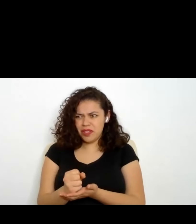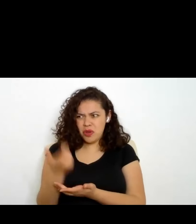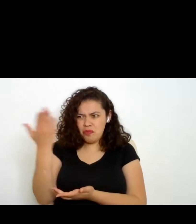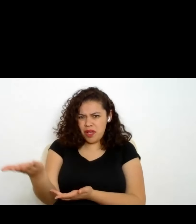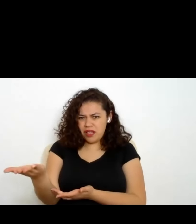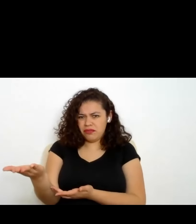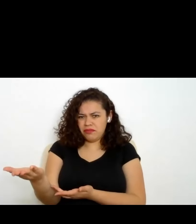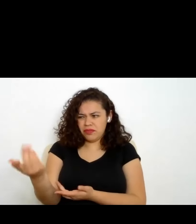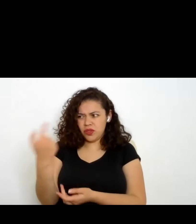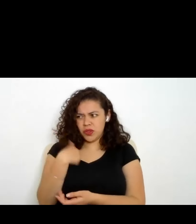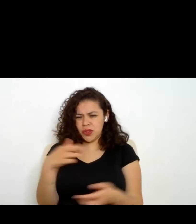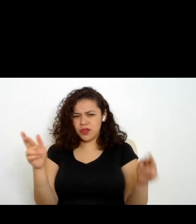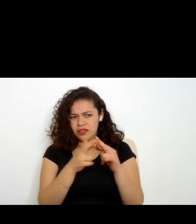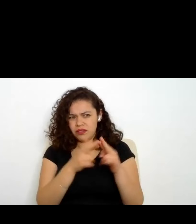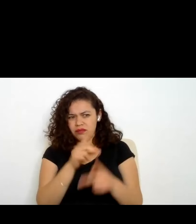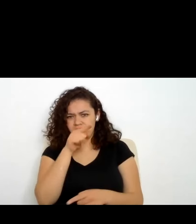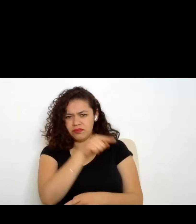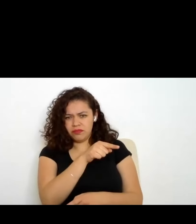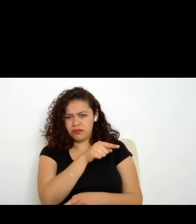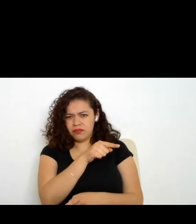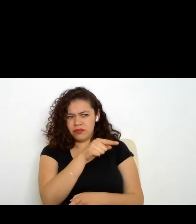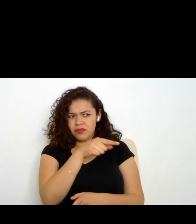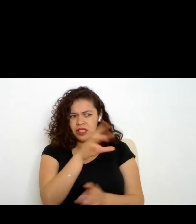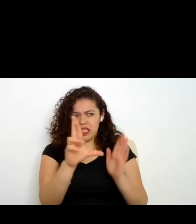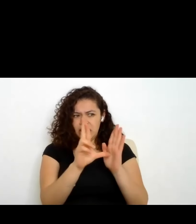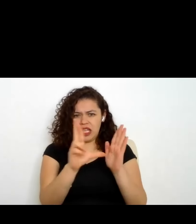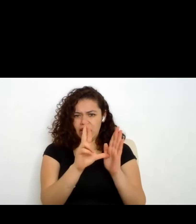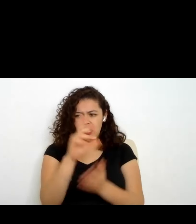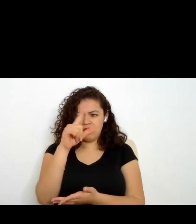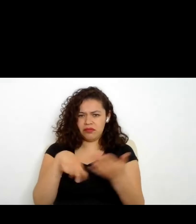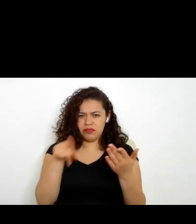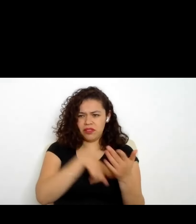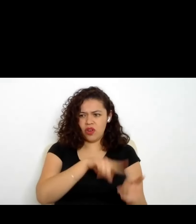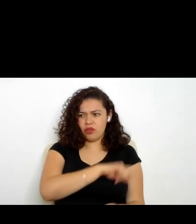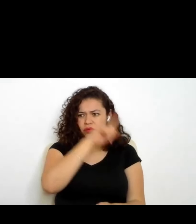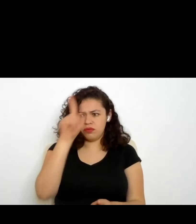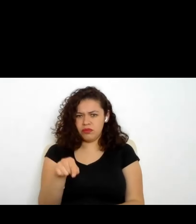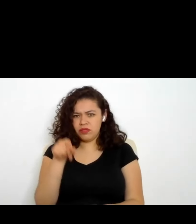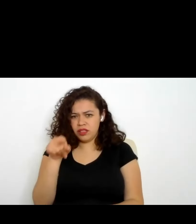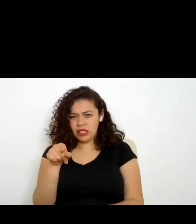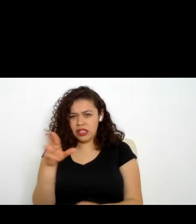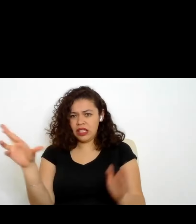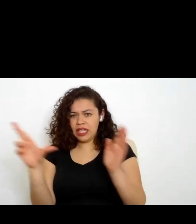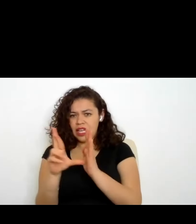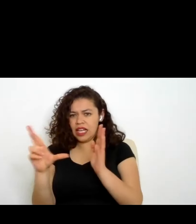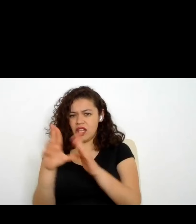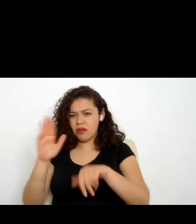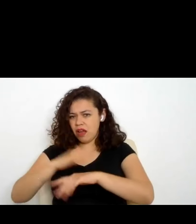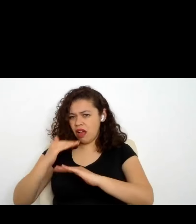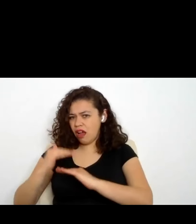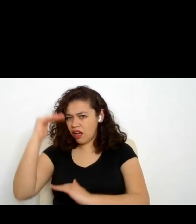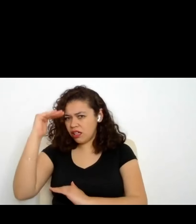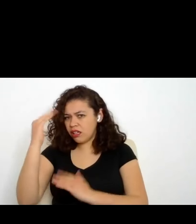soy de una religión no me das la tarjeta de crédito, o si soy de otra me vas a dar un crédito mayor. O